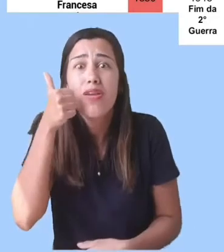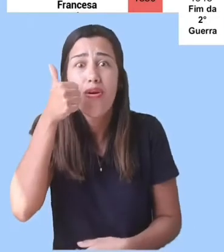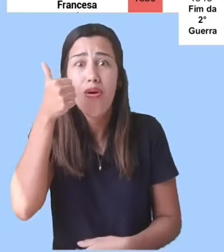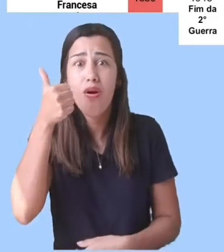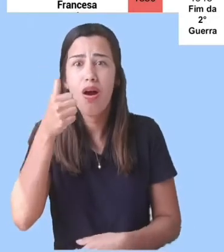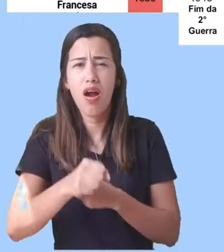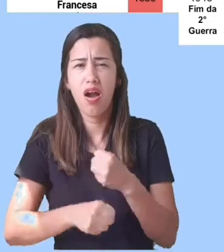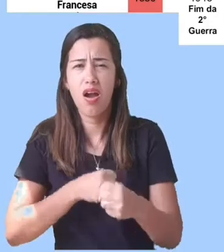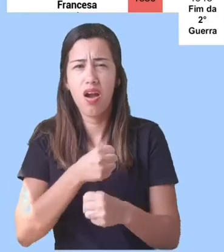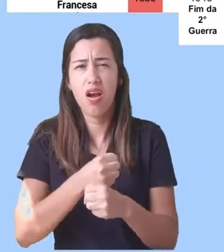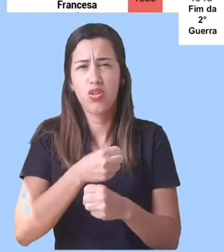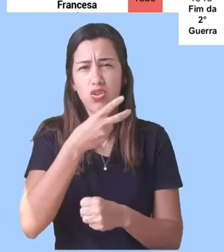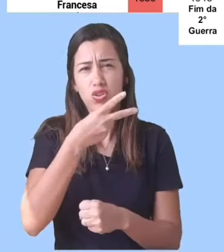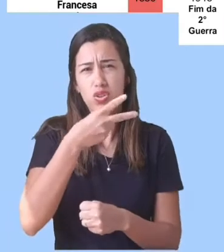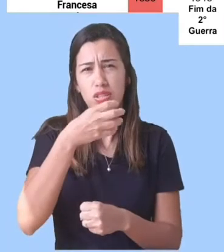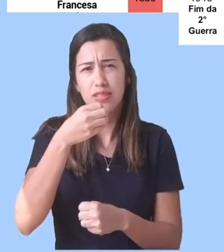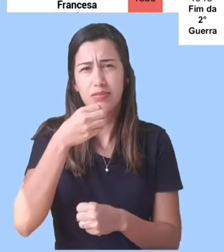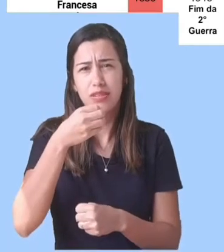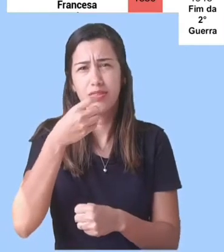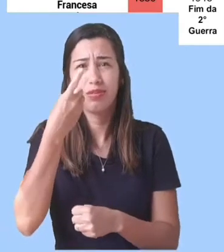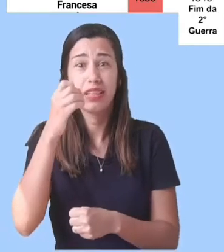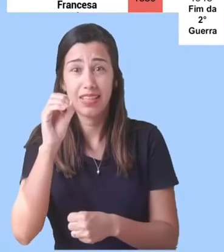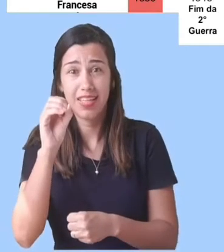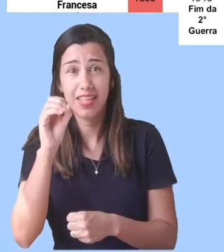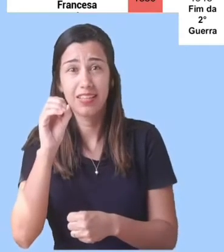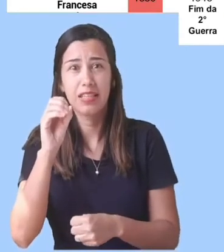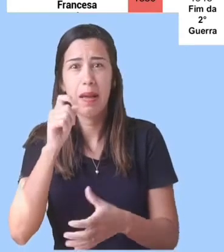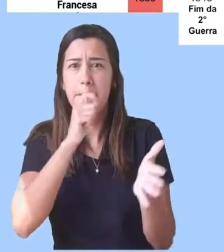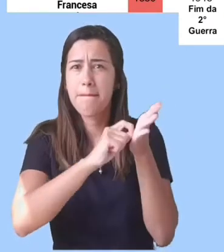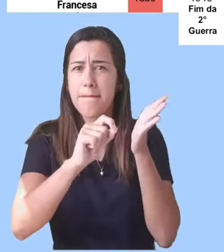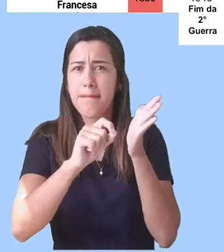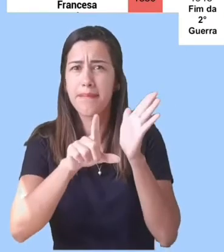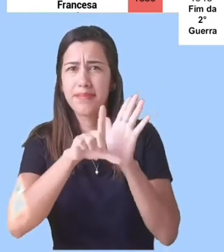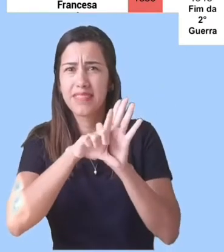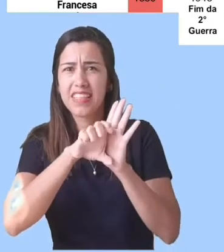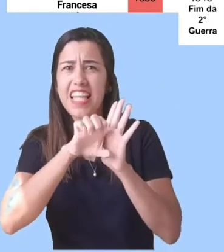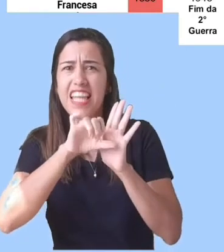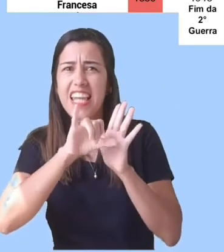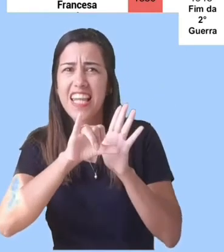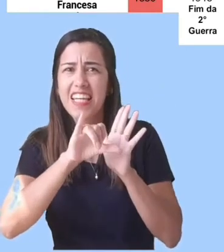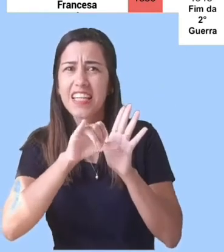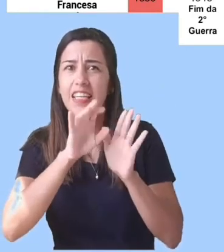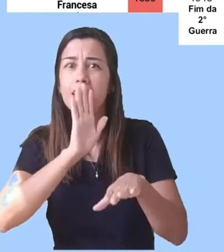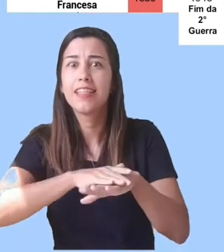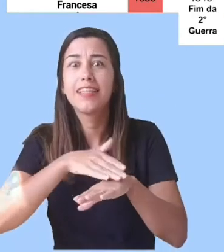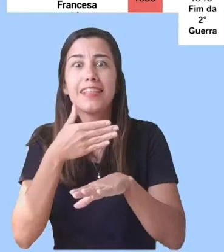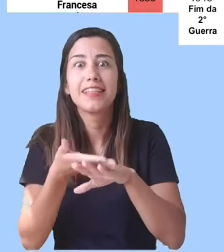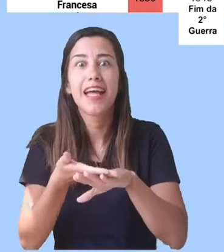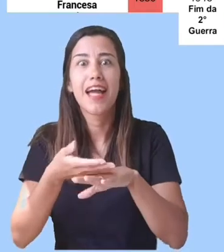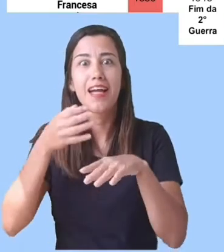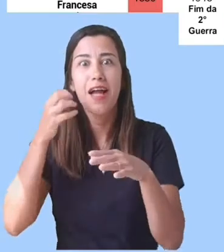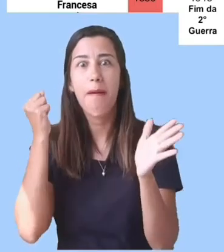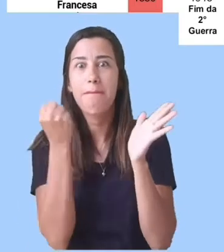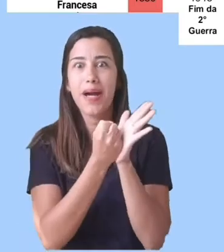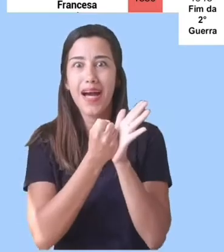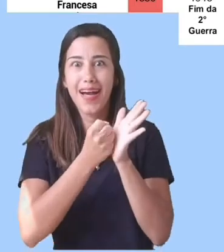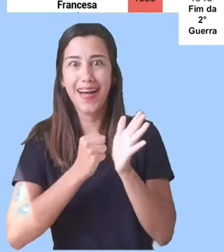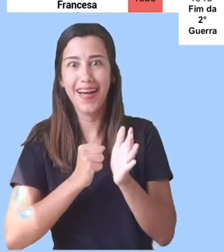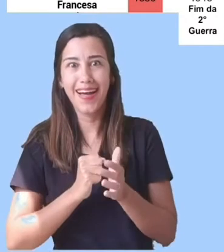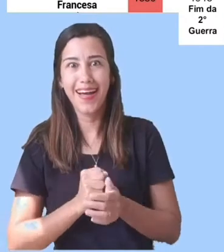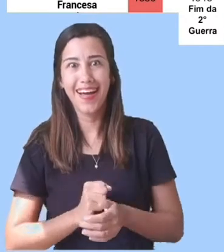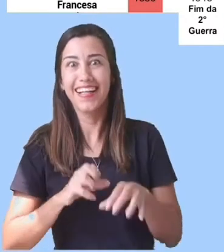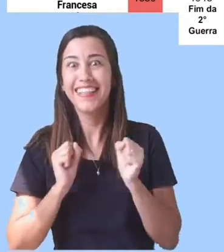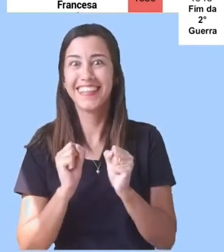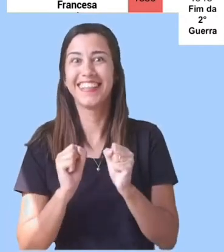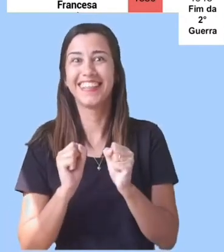E depois, melhorou ainda mais. No ano de 2010, outra lei surgiu.